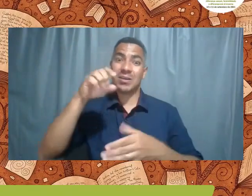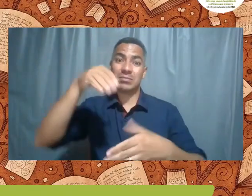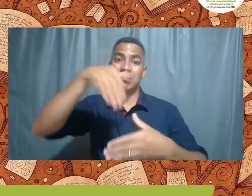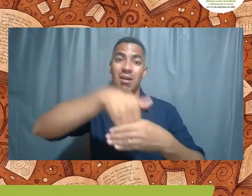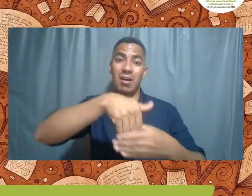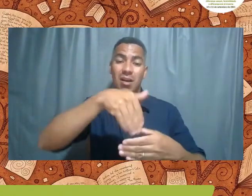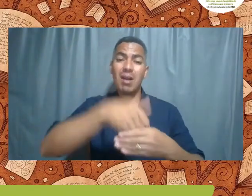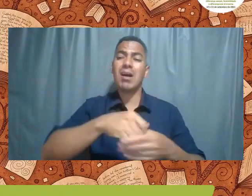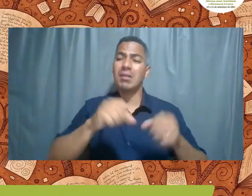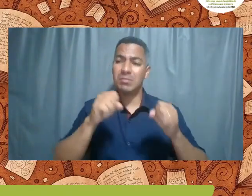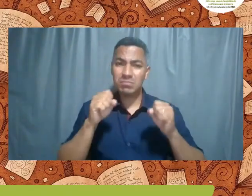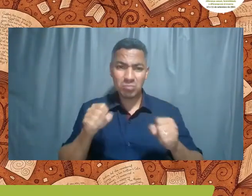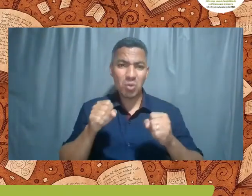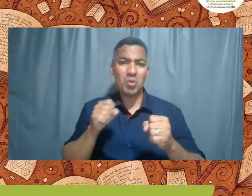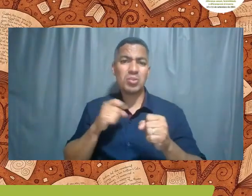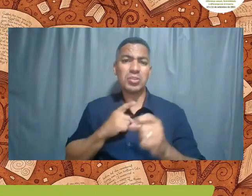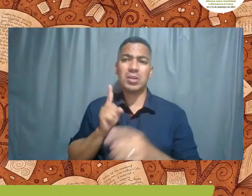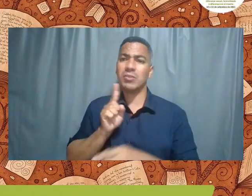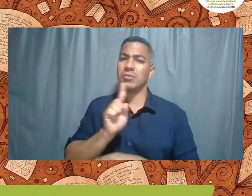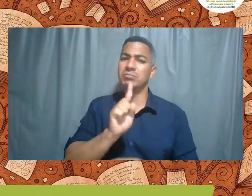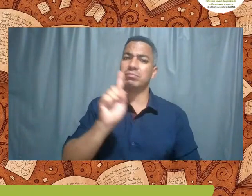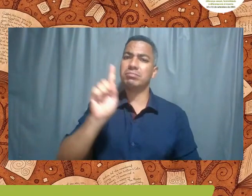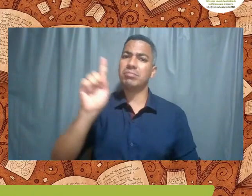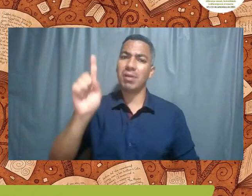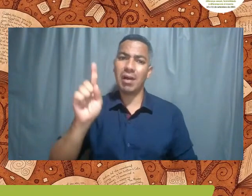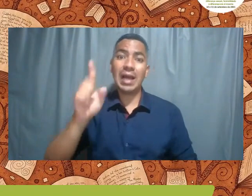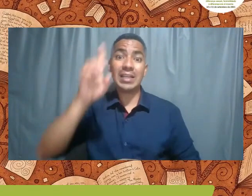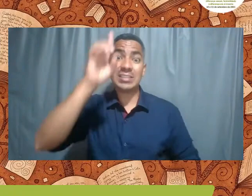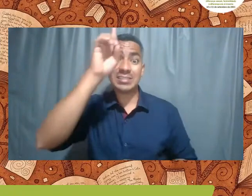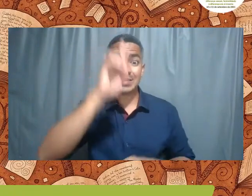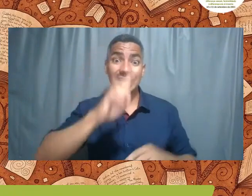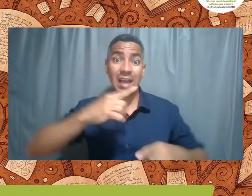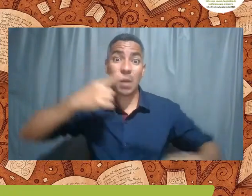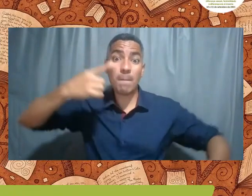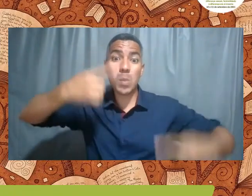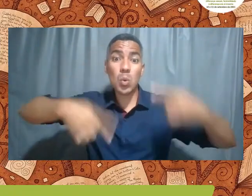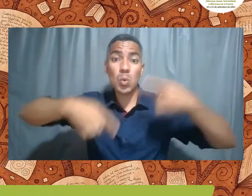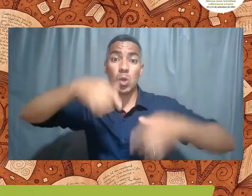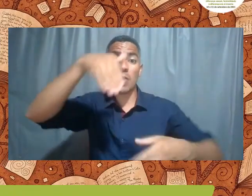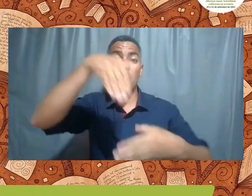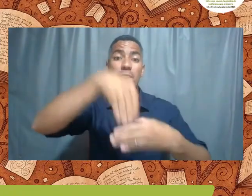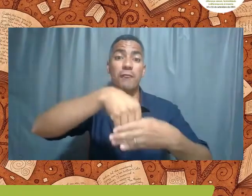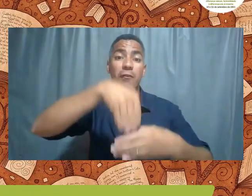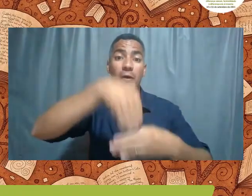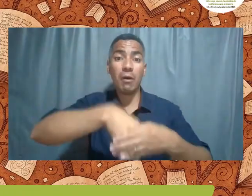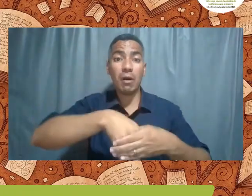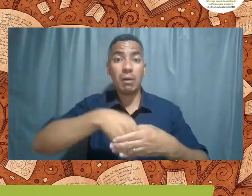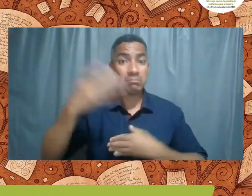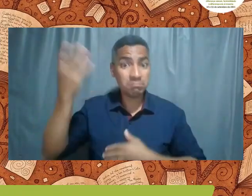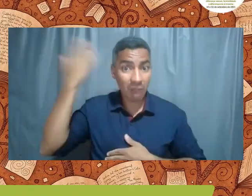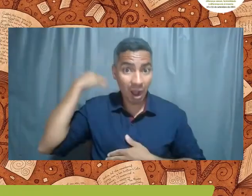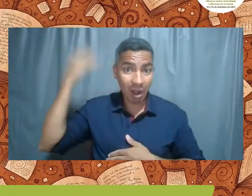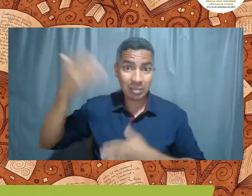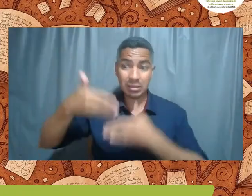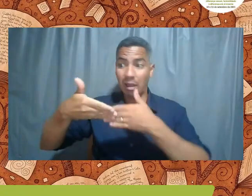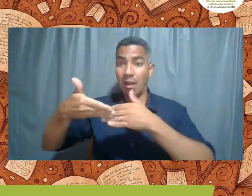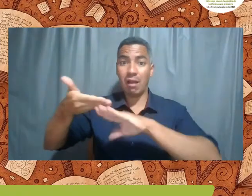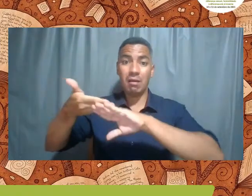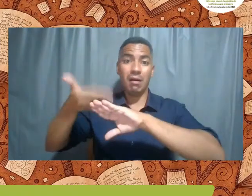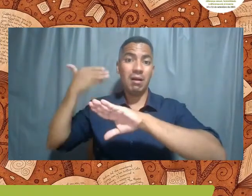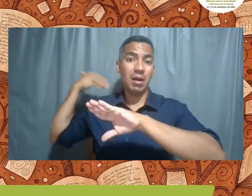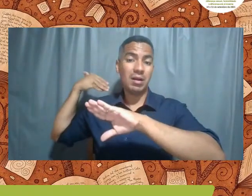exercer o direito político de votar, até então reservadas aos homens. Né? Enquanto que nesse primeiro momento,